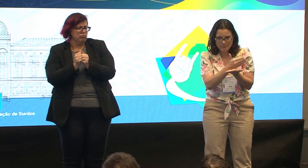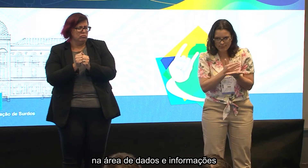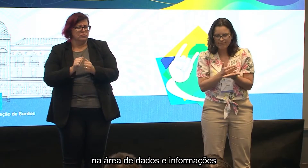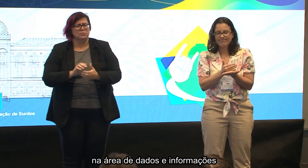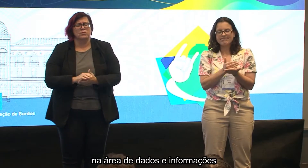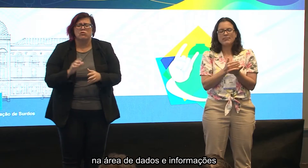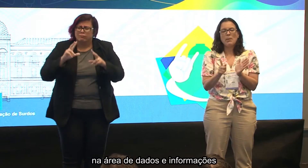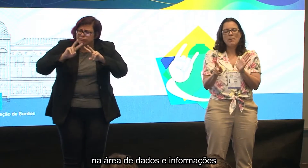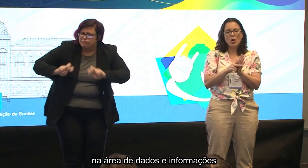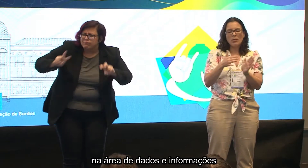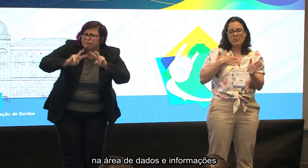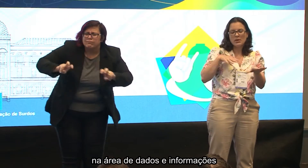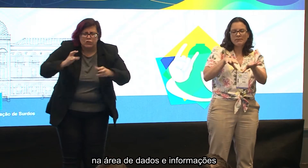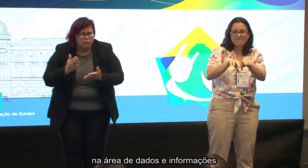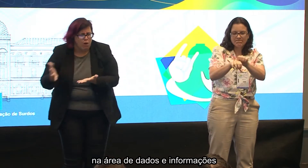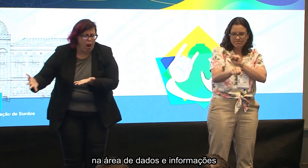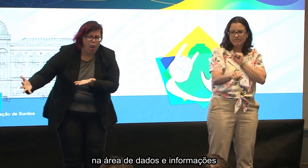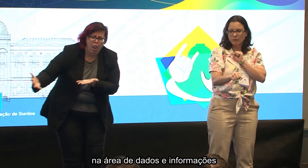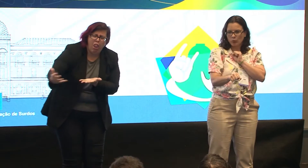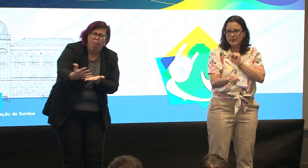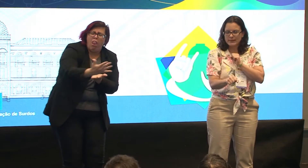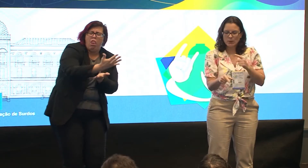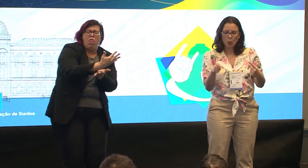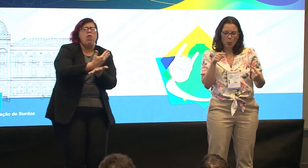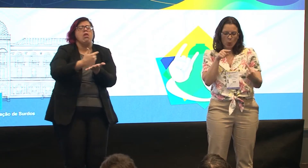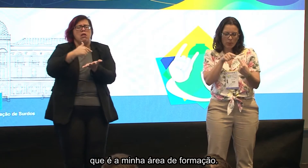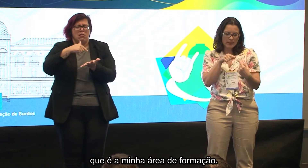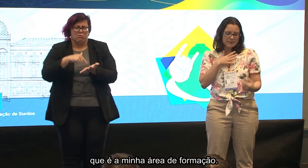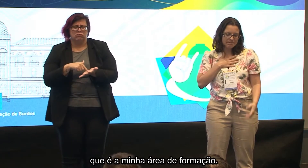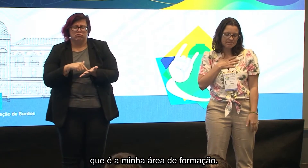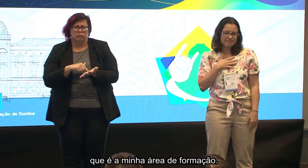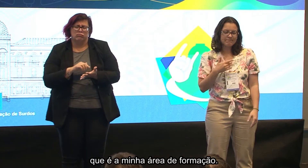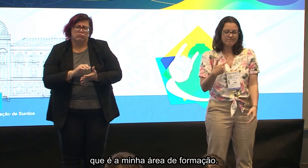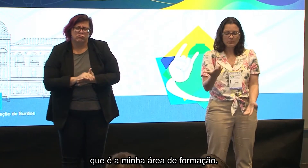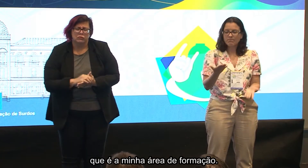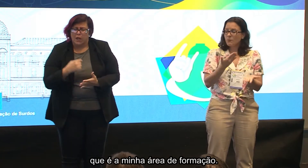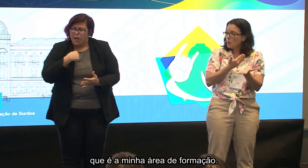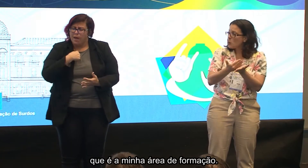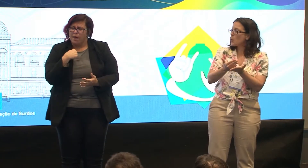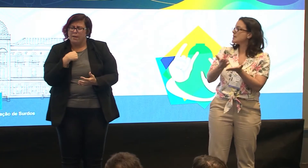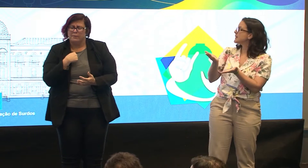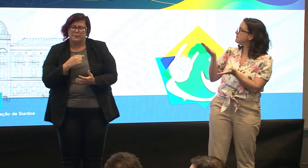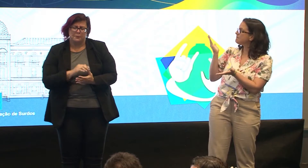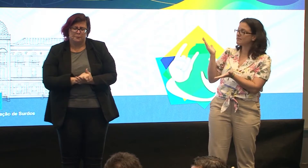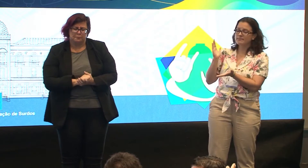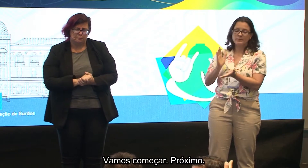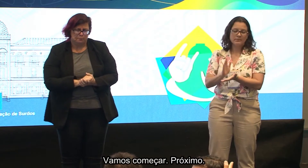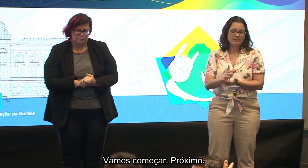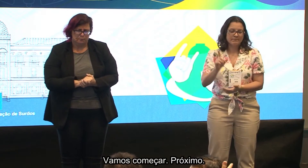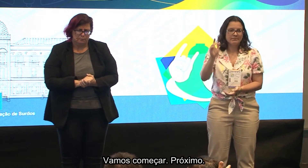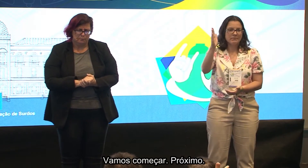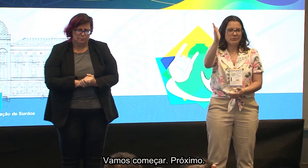na área de dados e informações, que é a minha área de formação. Então, vamos